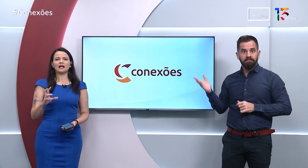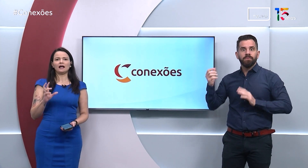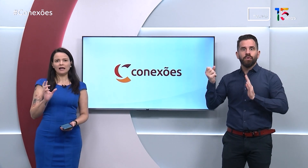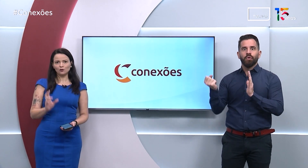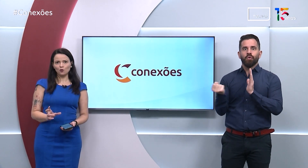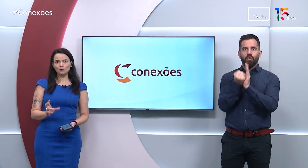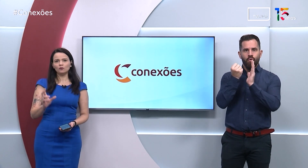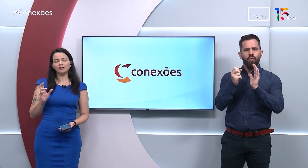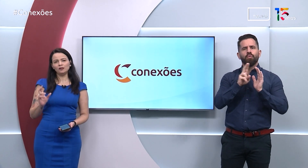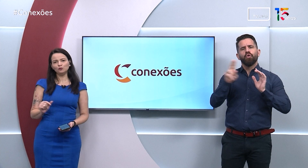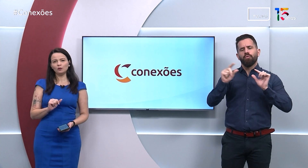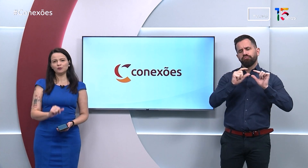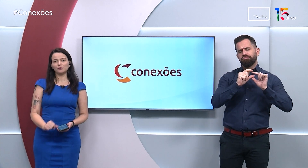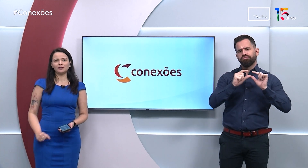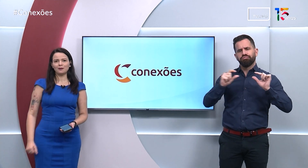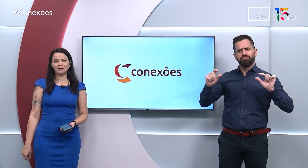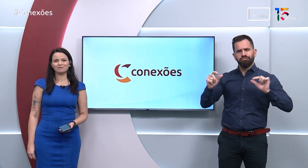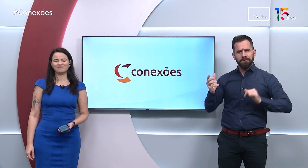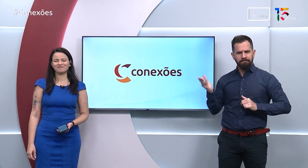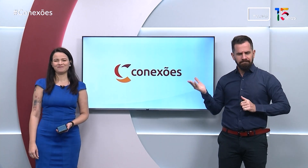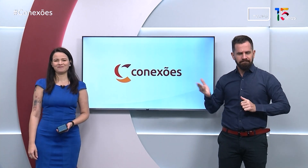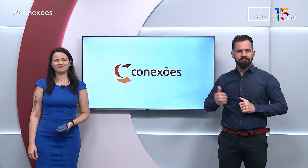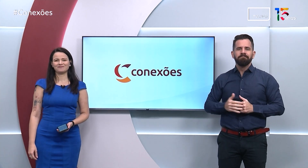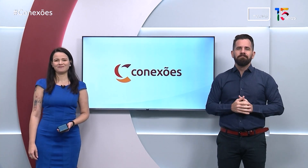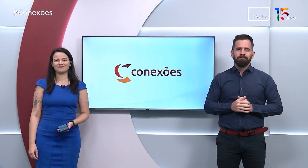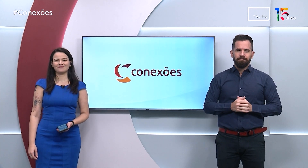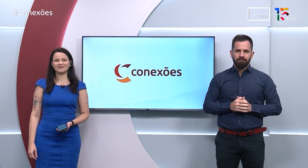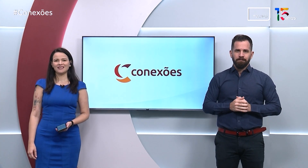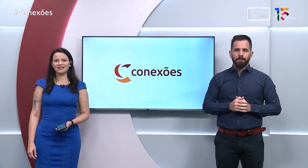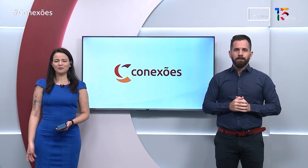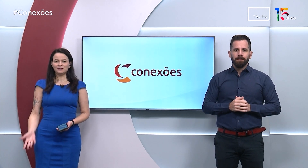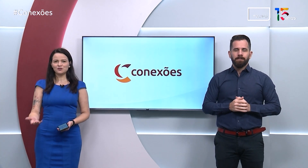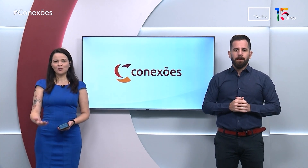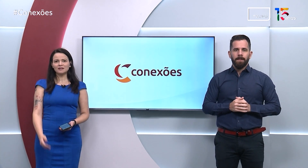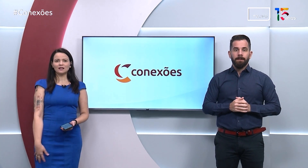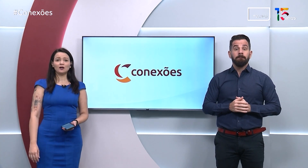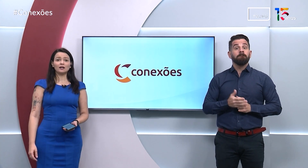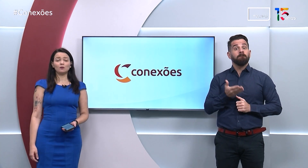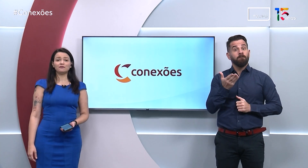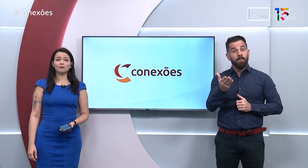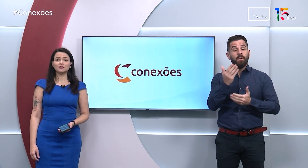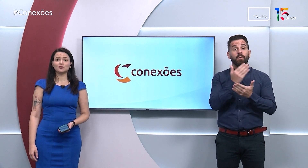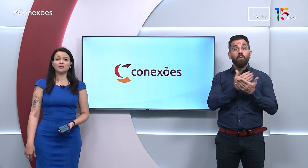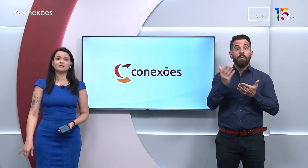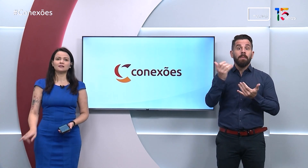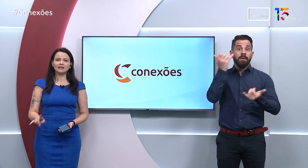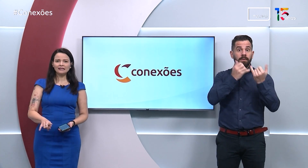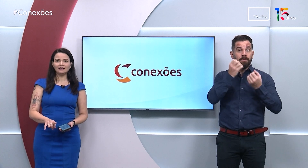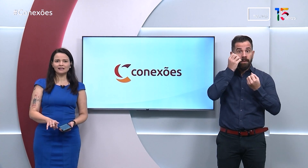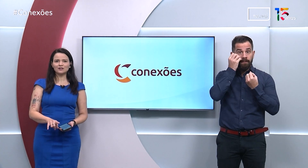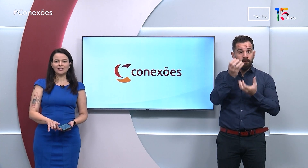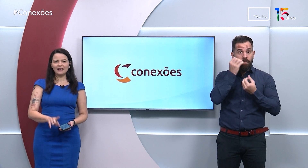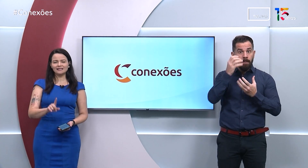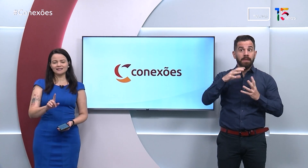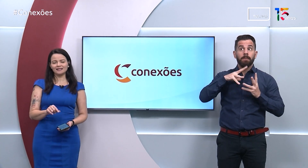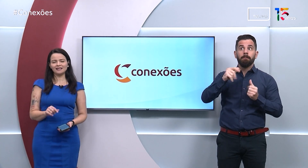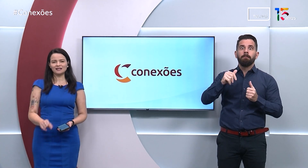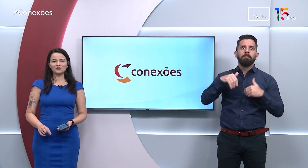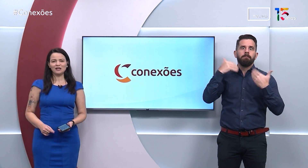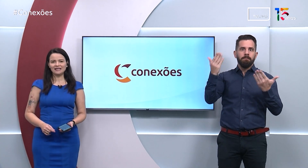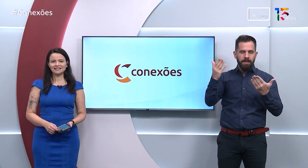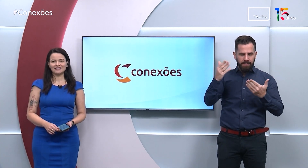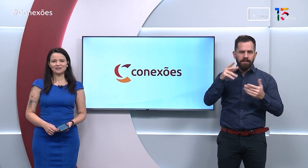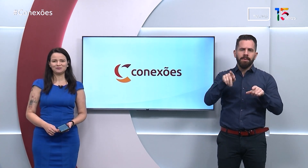onde está a logo e o nome do programa. Bom, a gente começa agora com informações internacionais